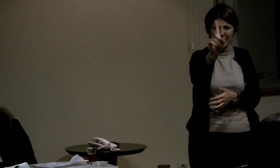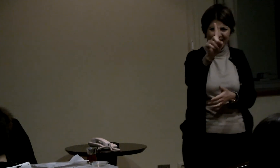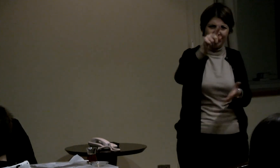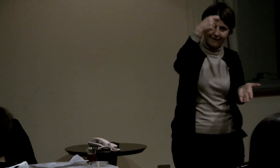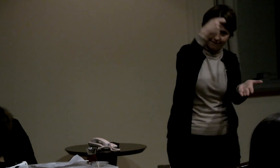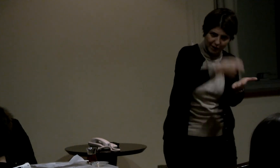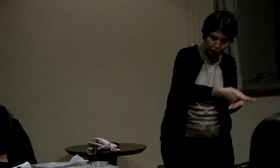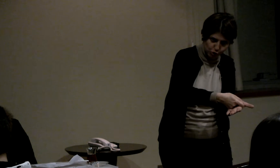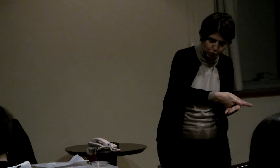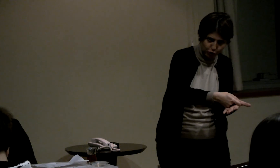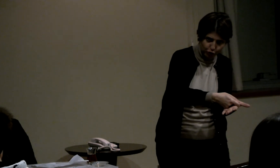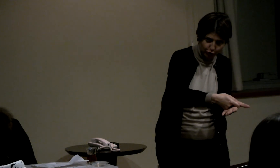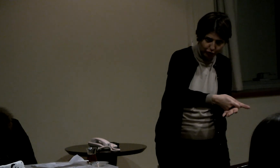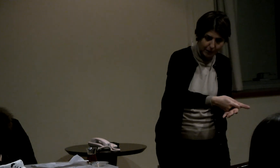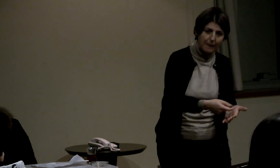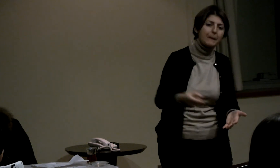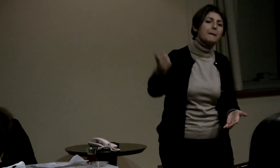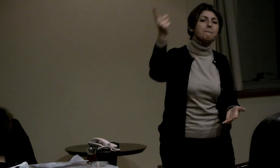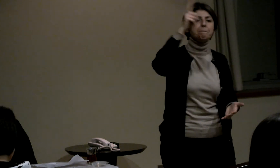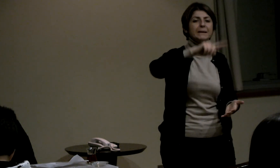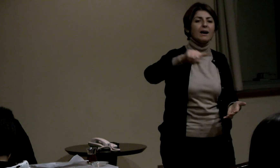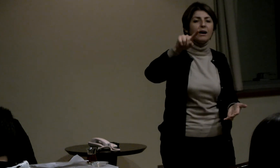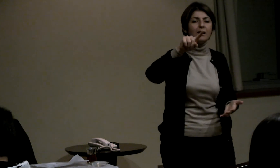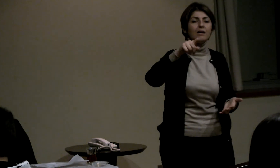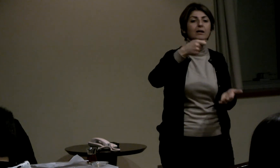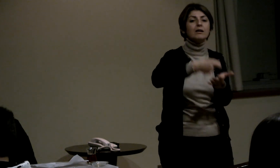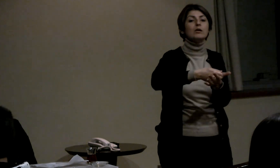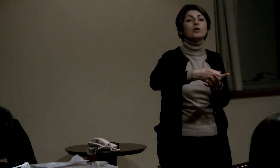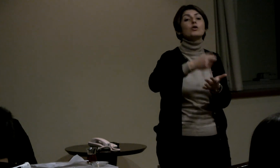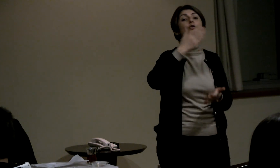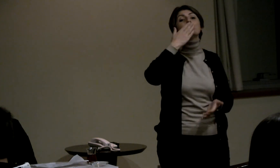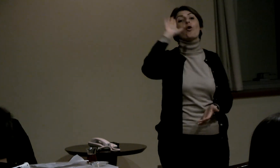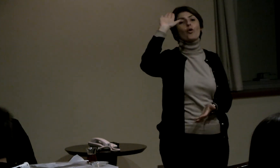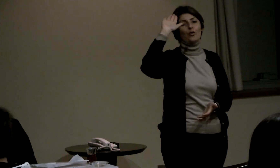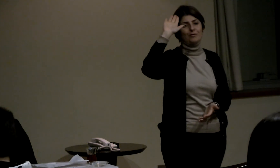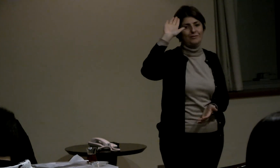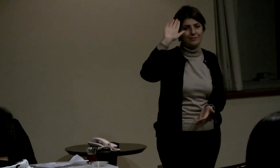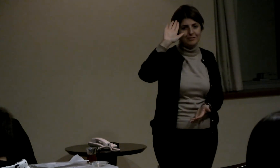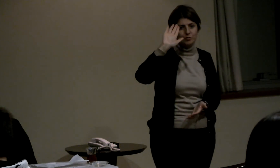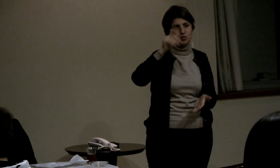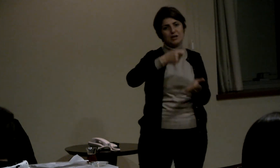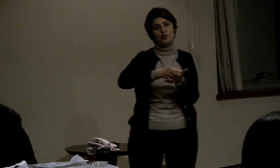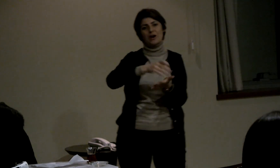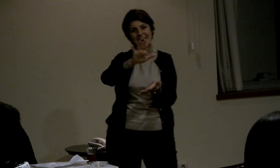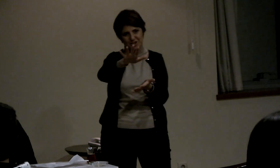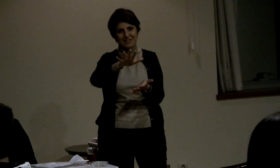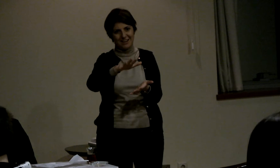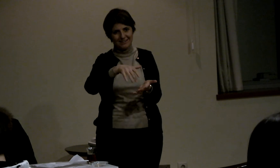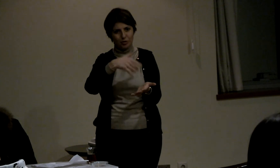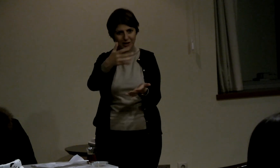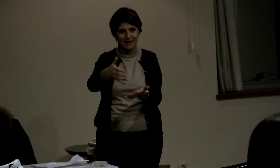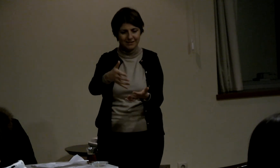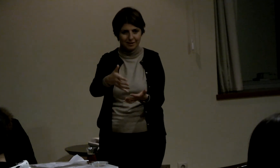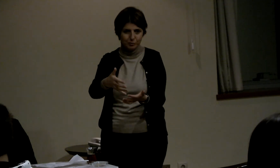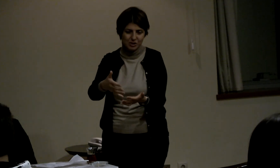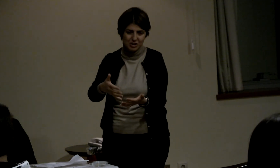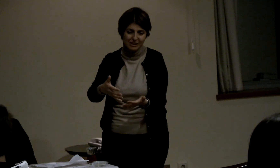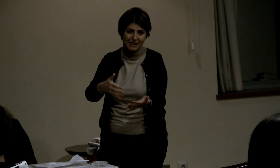kere veriyorsun, bir daha yok. Ücret yok. Her şey dahil de öyle ya anlatmak için.